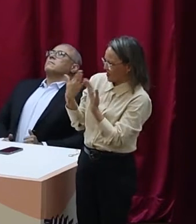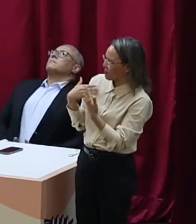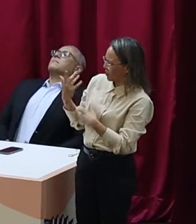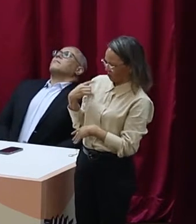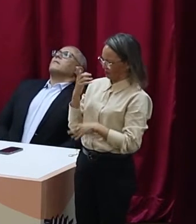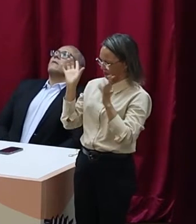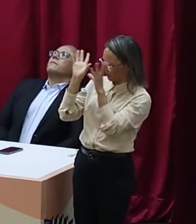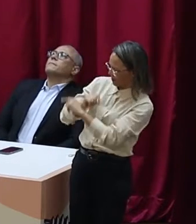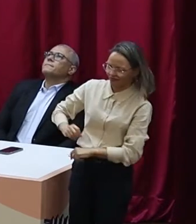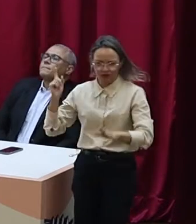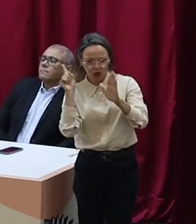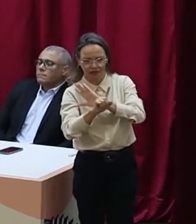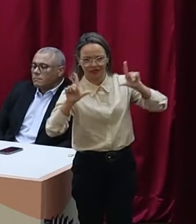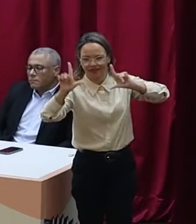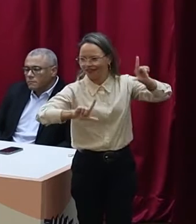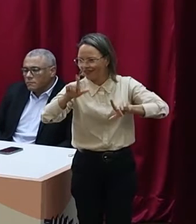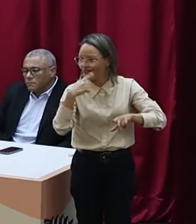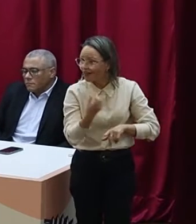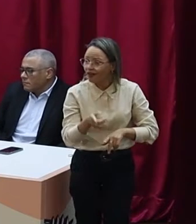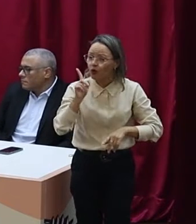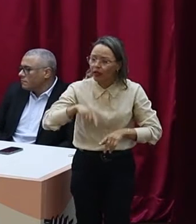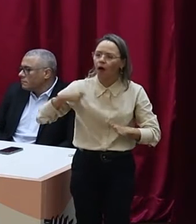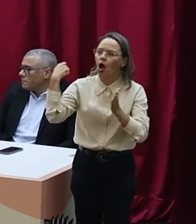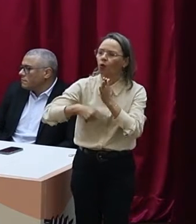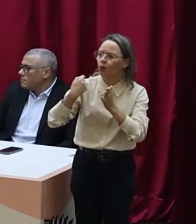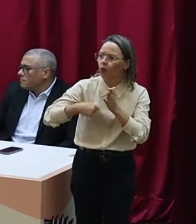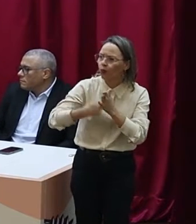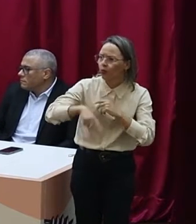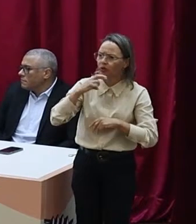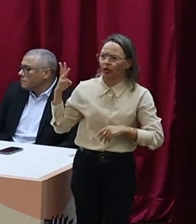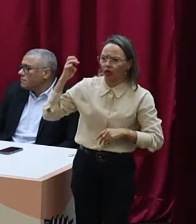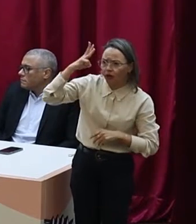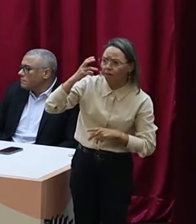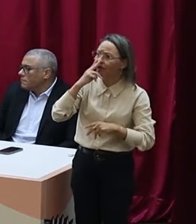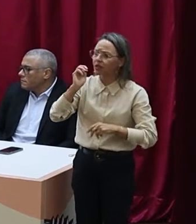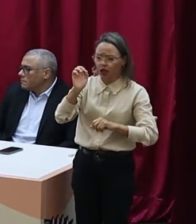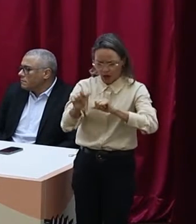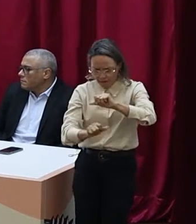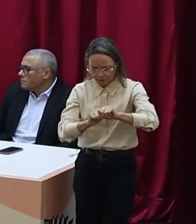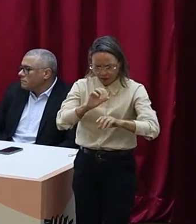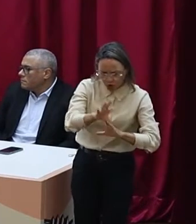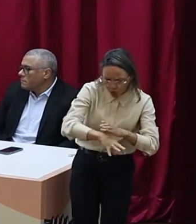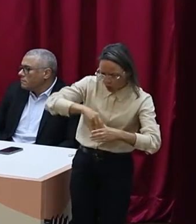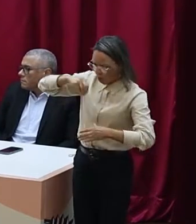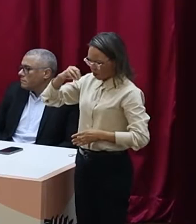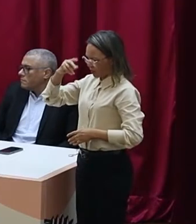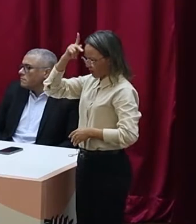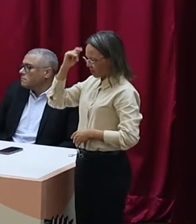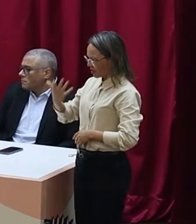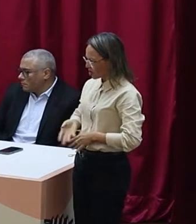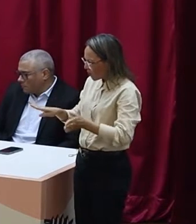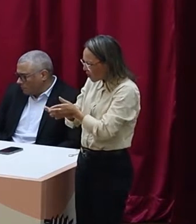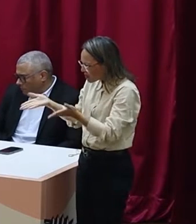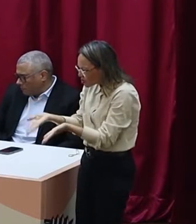o caso da Marielle é isso, né? Então, o movimento de luto por ela retira ela do mundo, vamos dizer assim, dos que se encantaram e traz